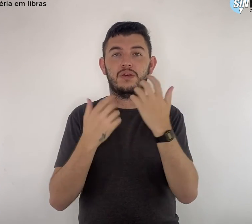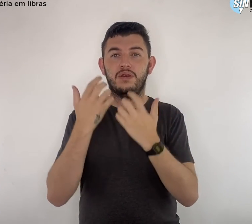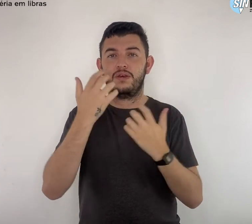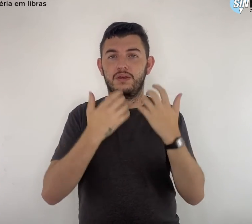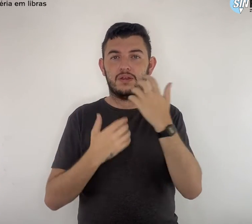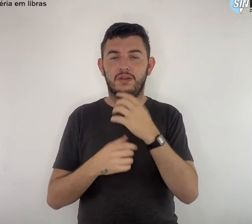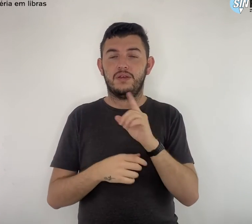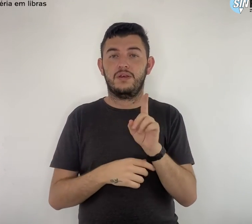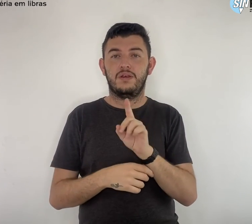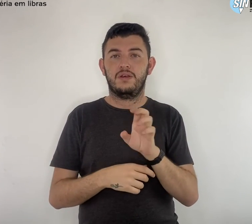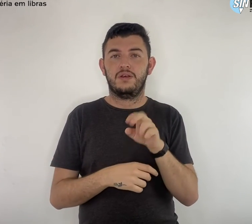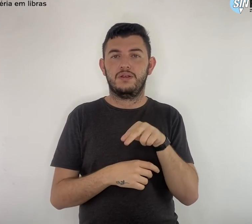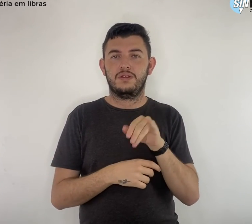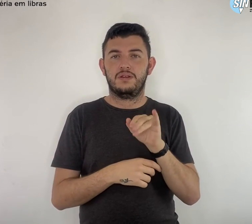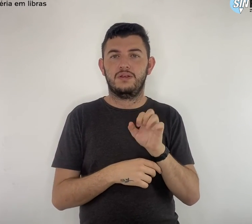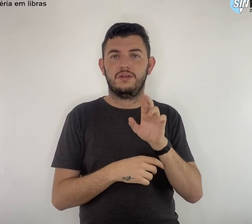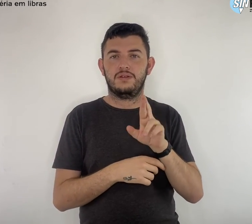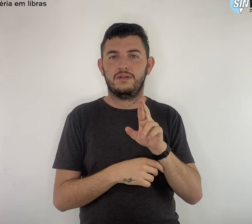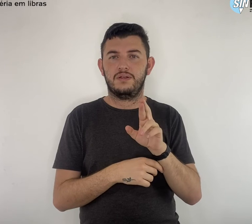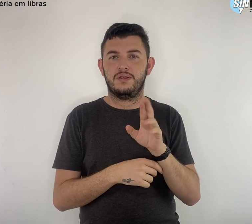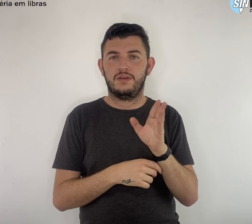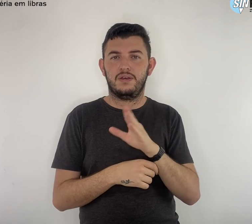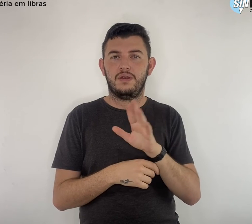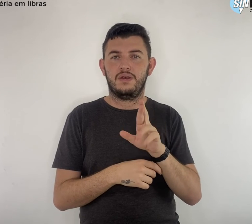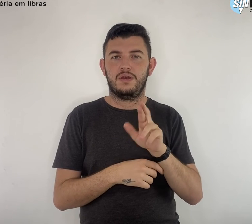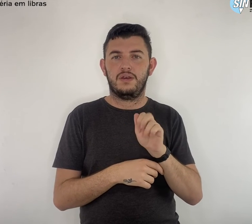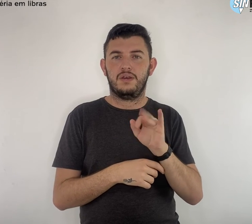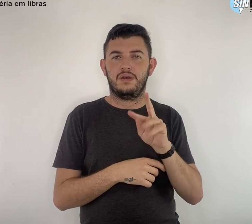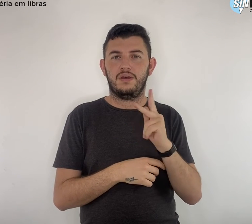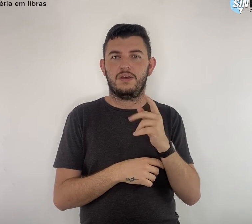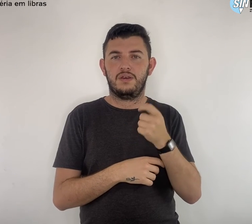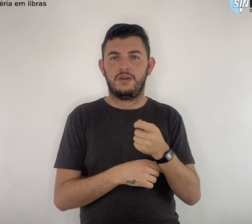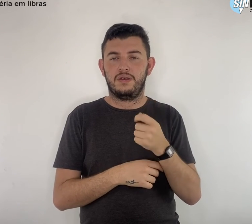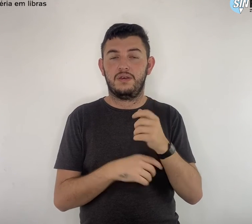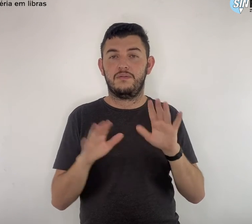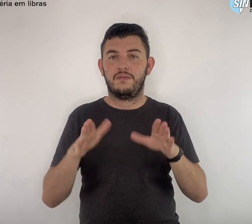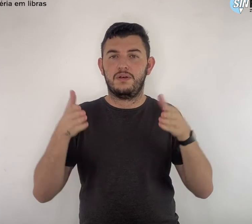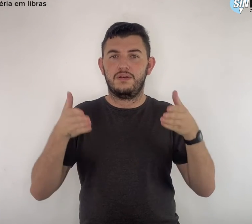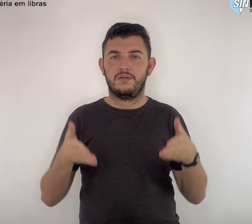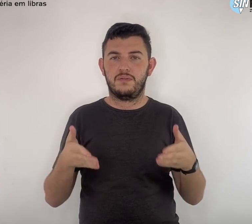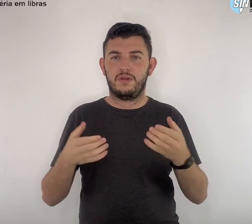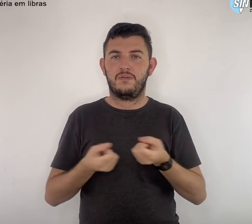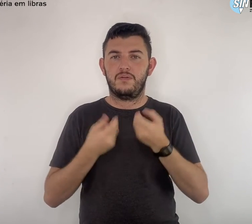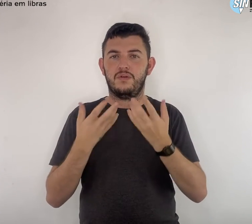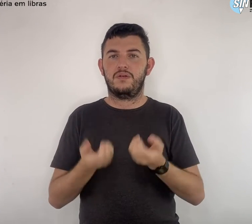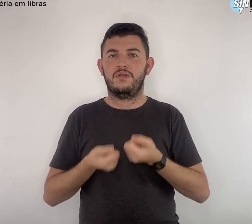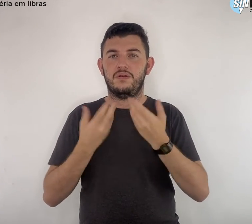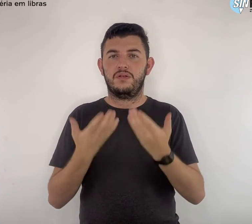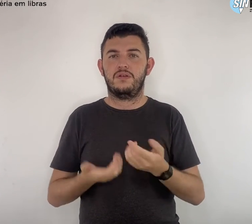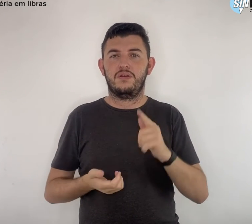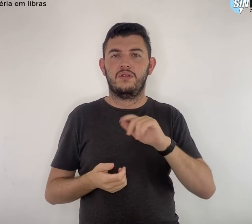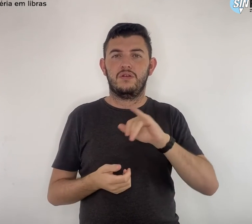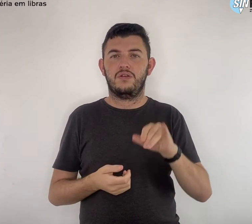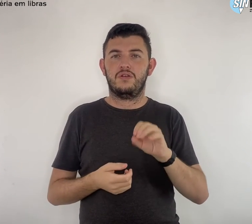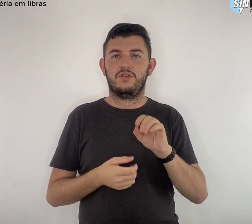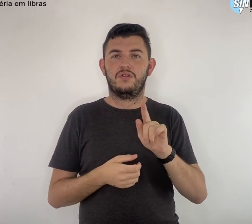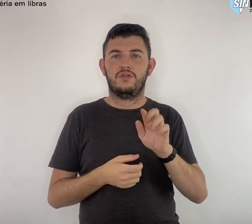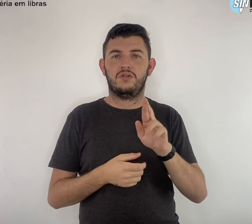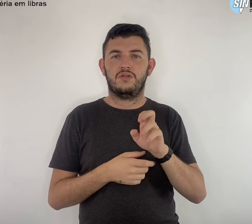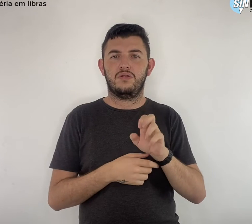da professora e cantora Zeni Rainha, participação de poetisas, jogral e